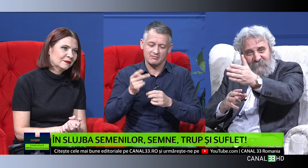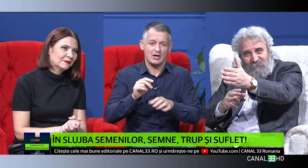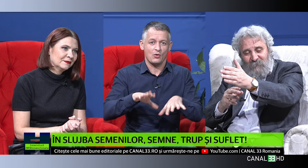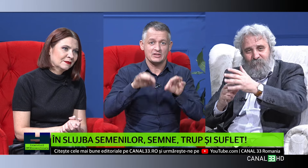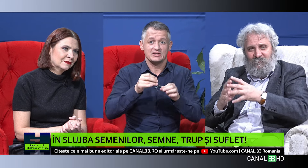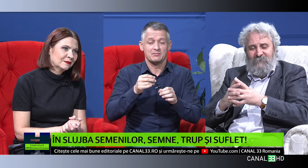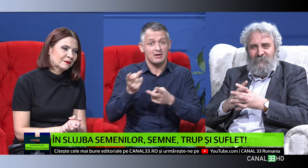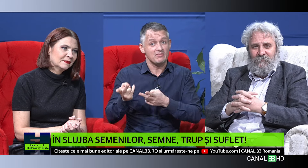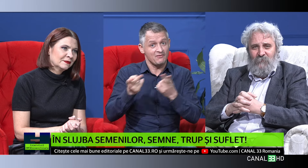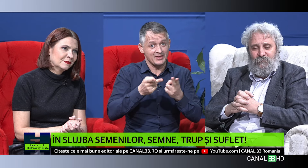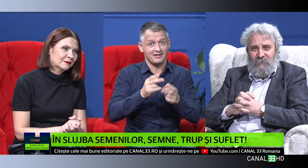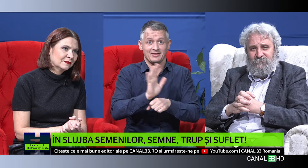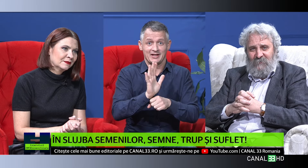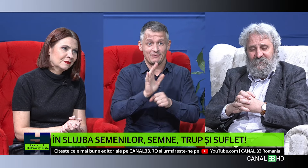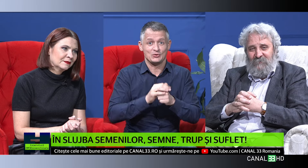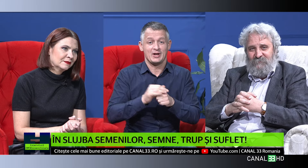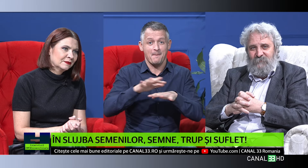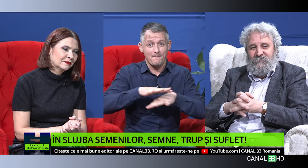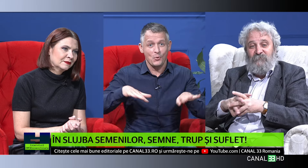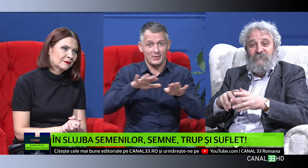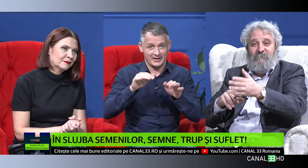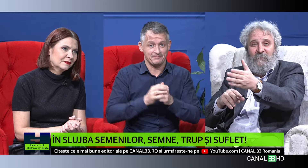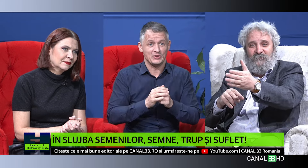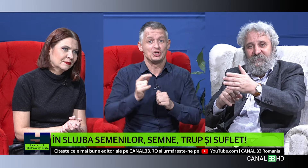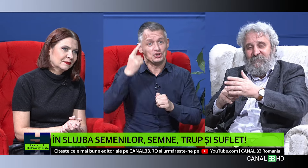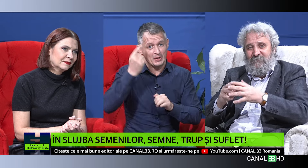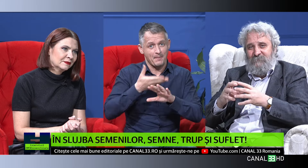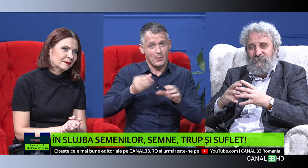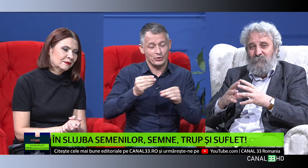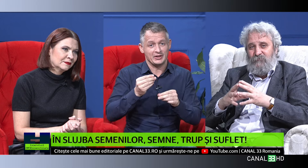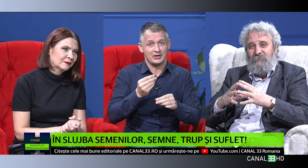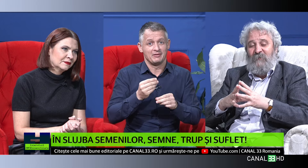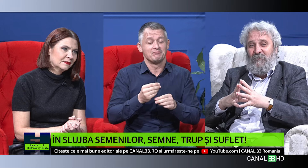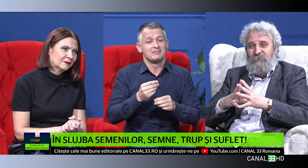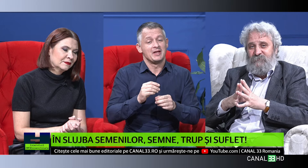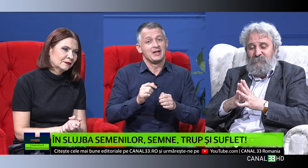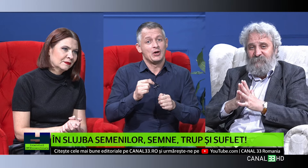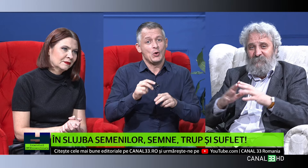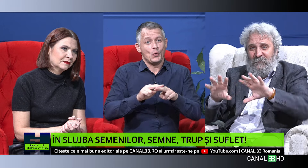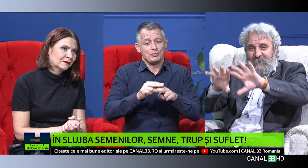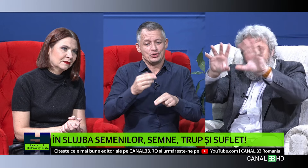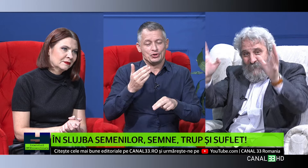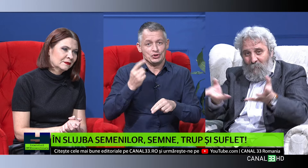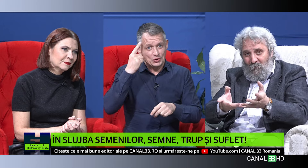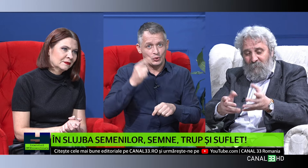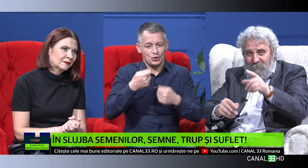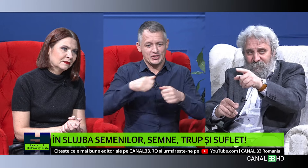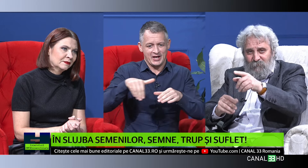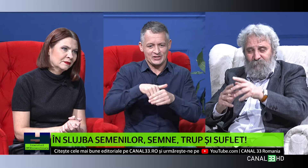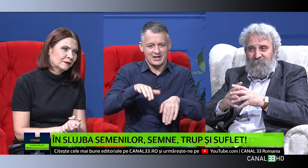la televiziunea publică, dacă nu aș mice spune la Canal 33. Știe mai multe, cred, decât știu toți angajații Ministerului la un loc pe